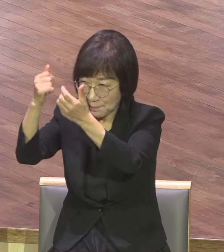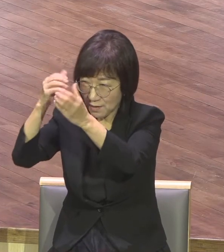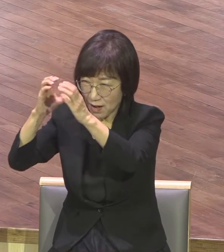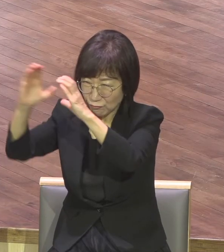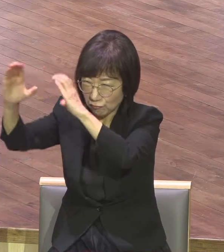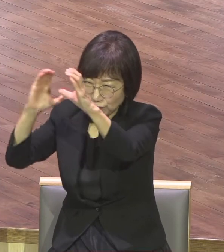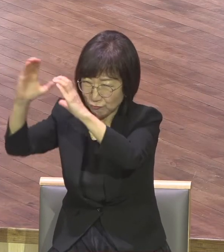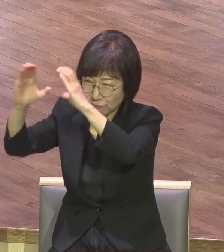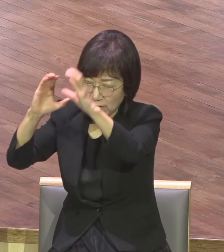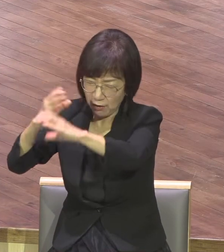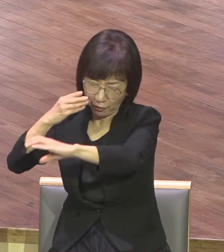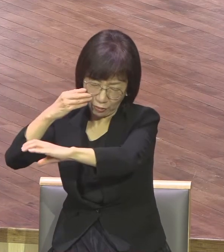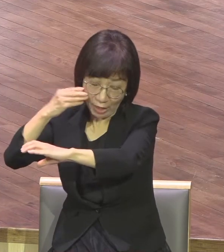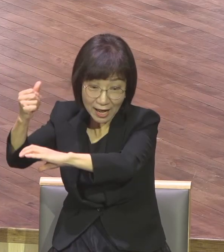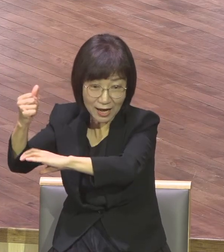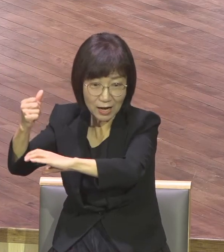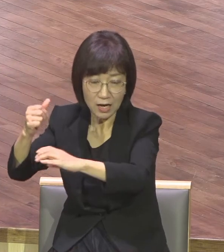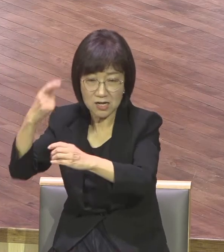소통하게 되었다.